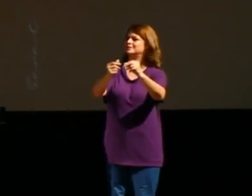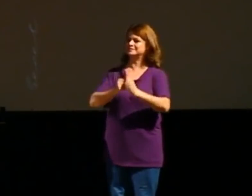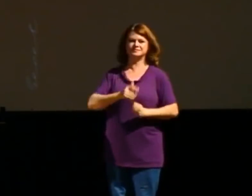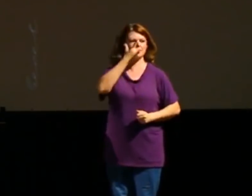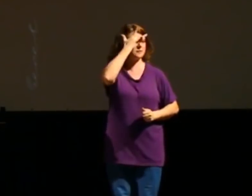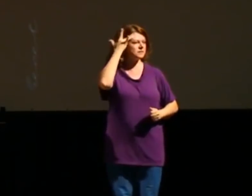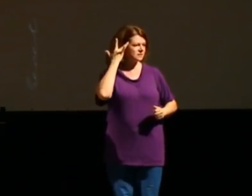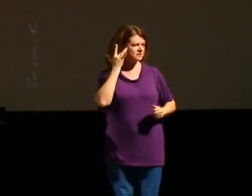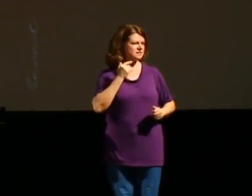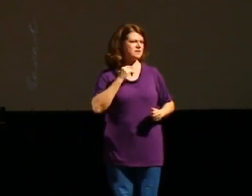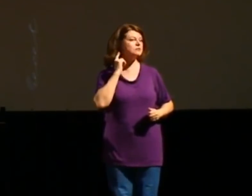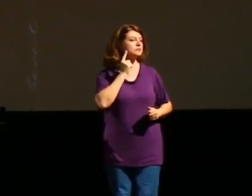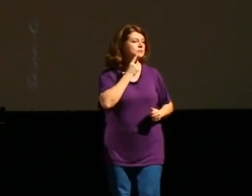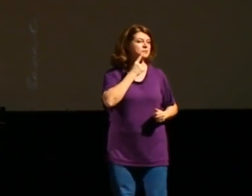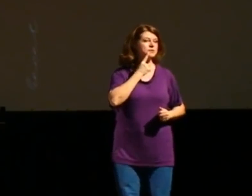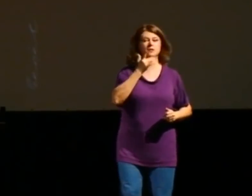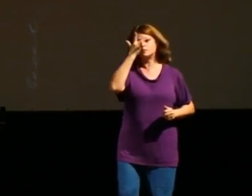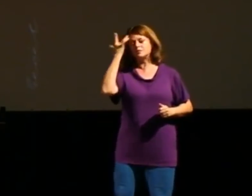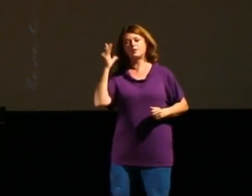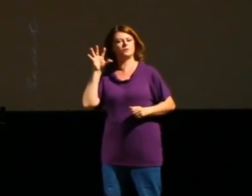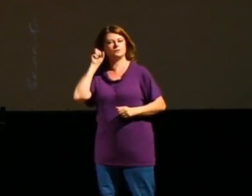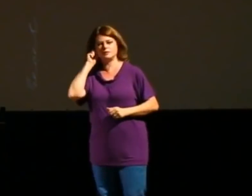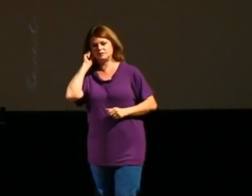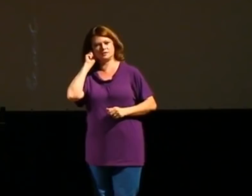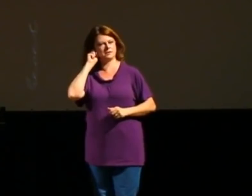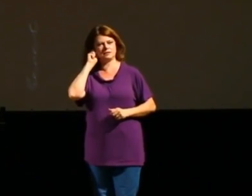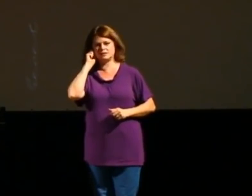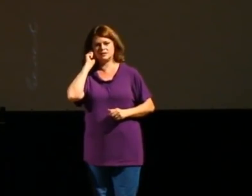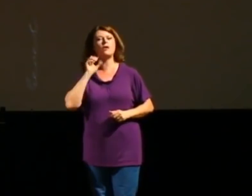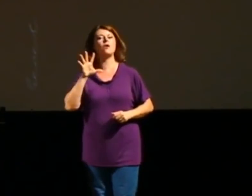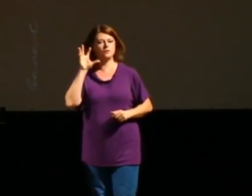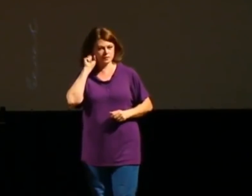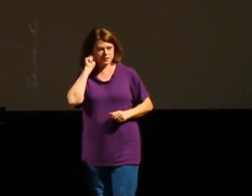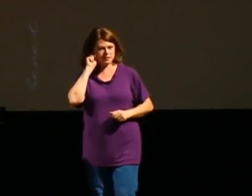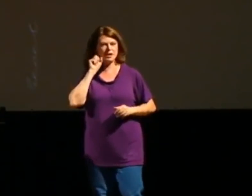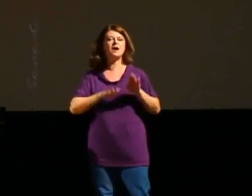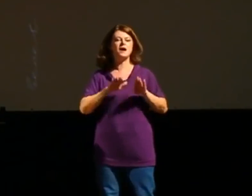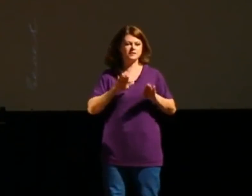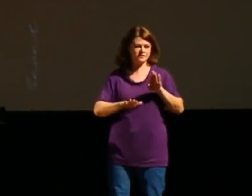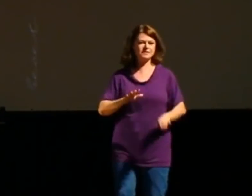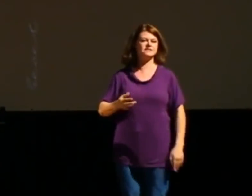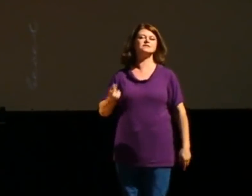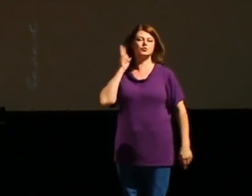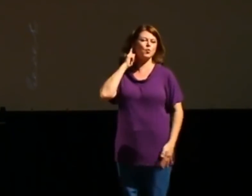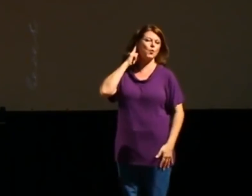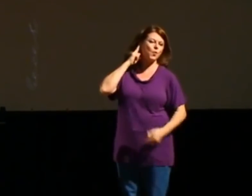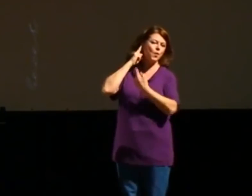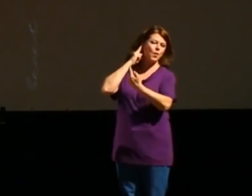gente que ouve também. Tem muita gente com o ouvido entupido. Tem muita gente que não entende o perdão de